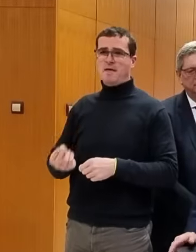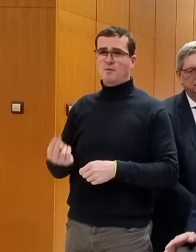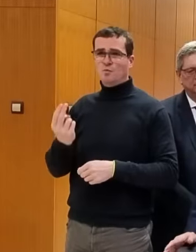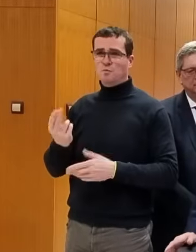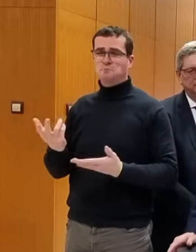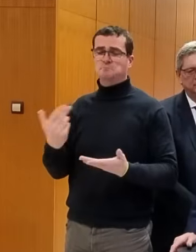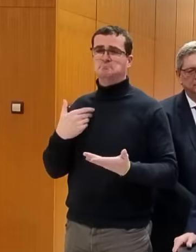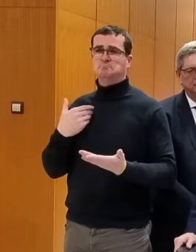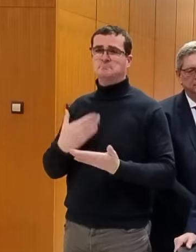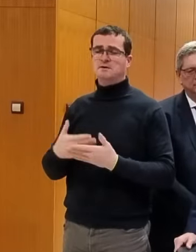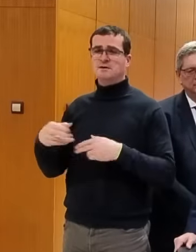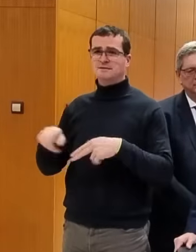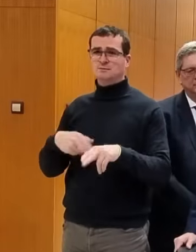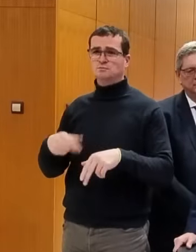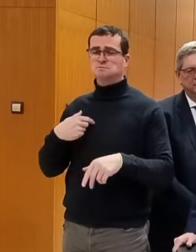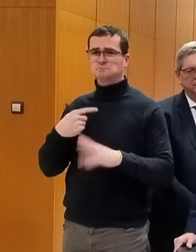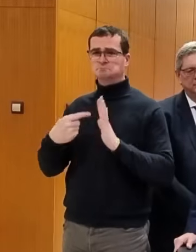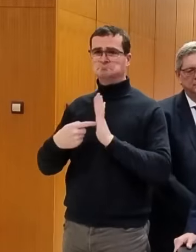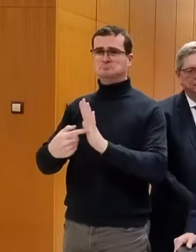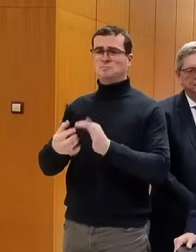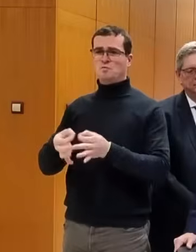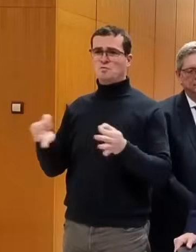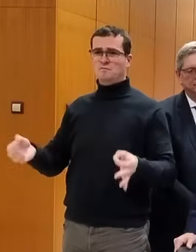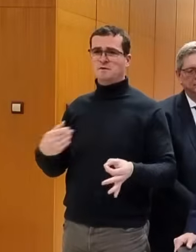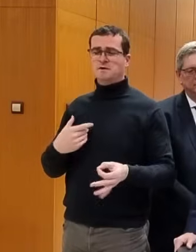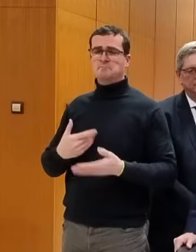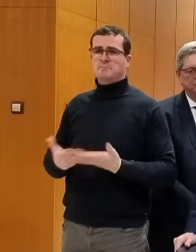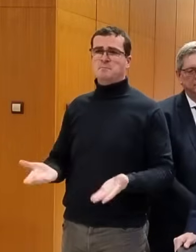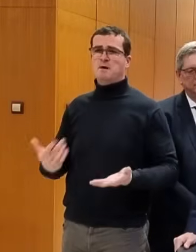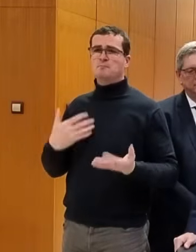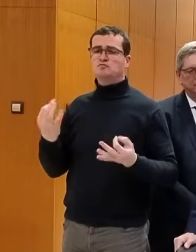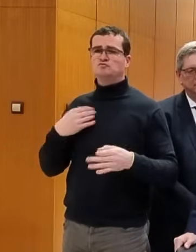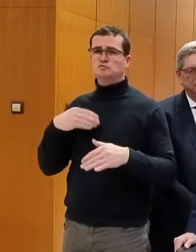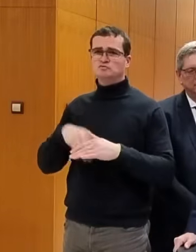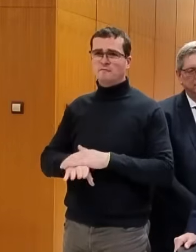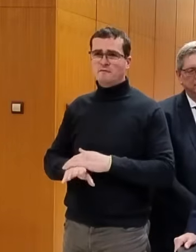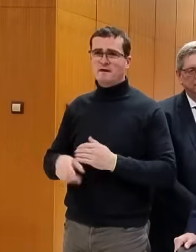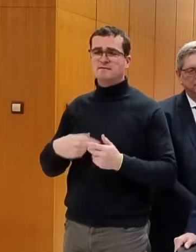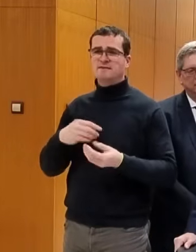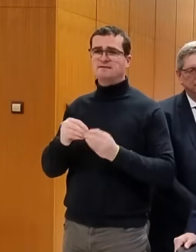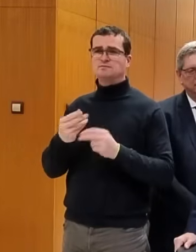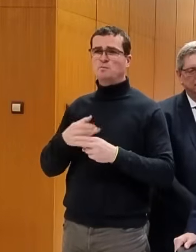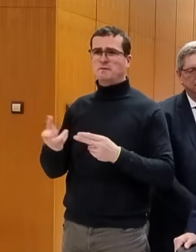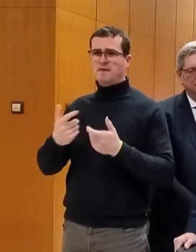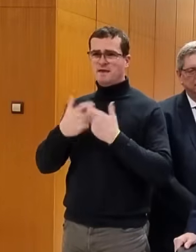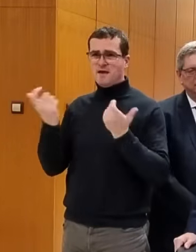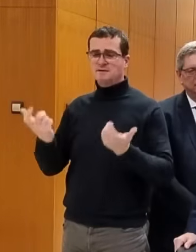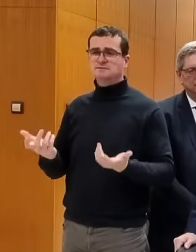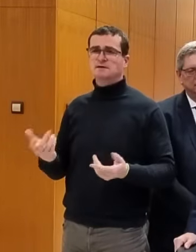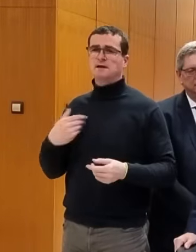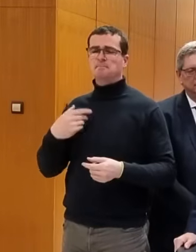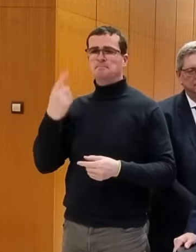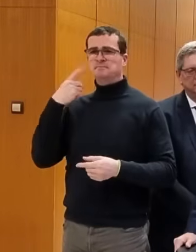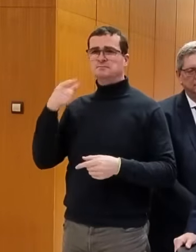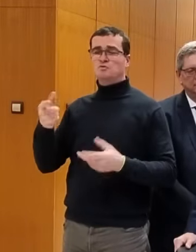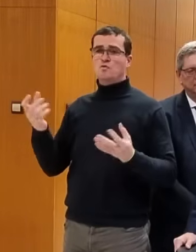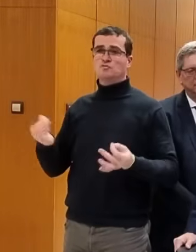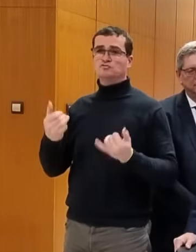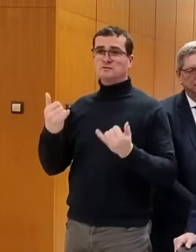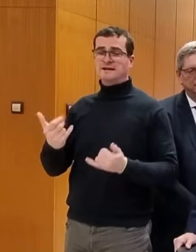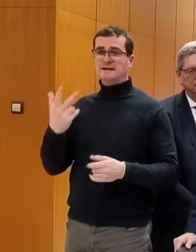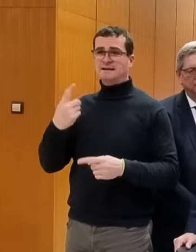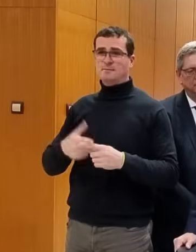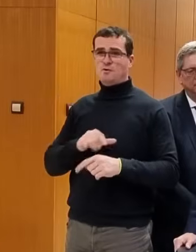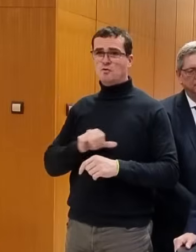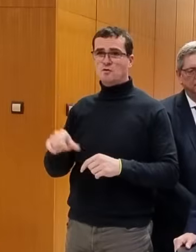únie, jednoducho diskutujeme transparentne a otvorene, my sa nemáme prečo skrývať, tie veci sú úplne jasné. A myslím si, že to, čo sa tu stalo za